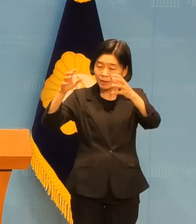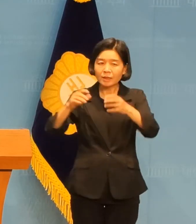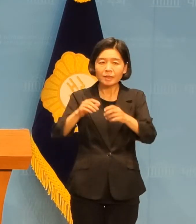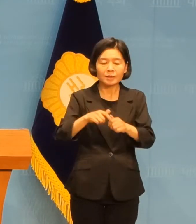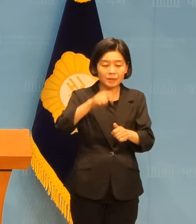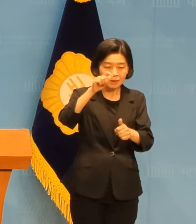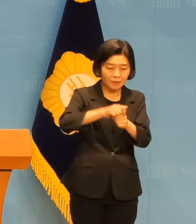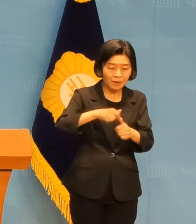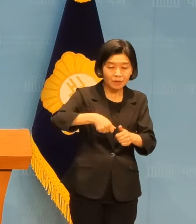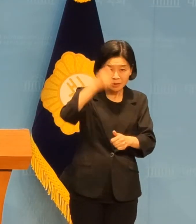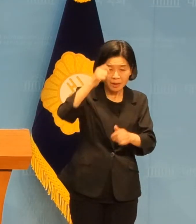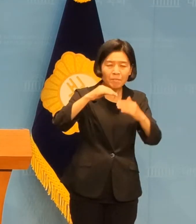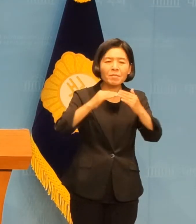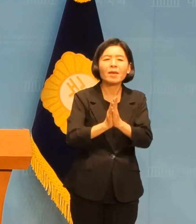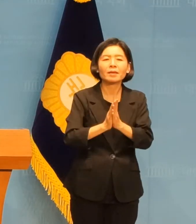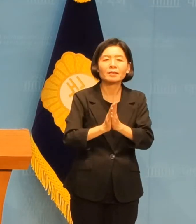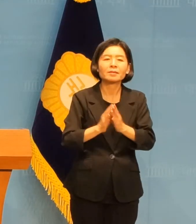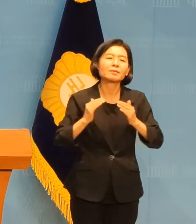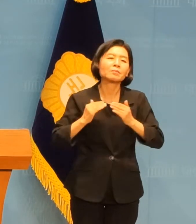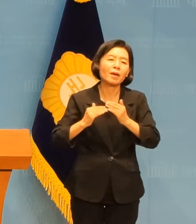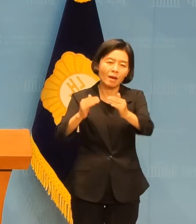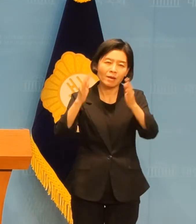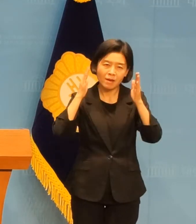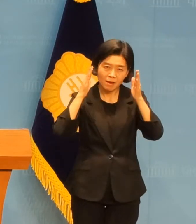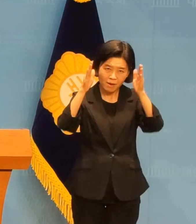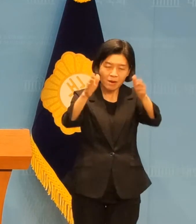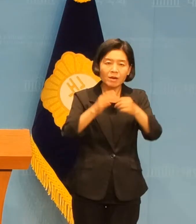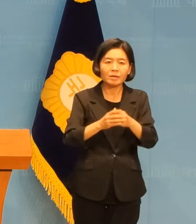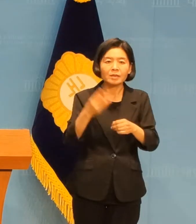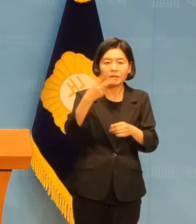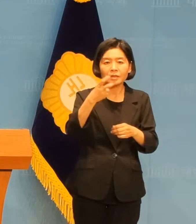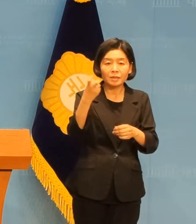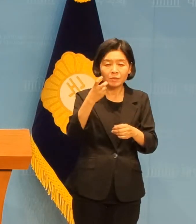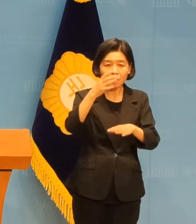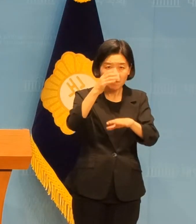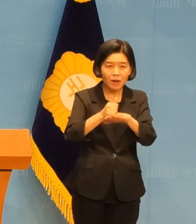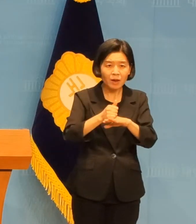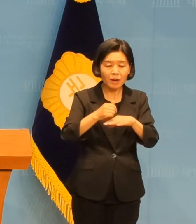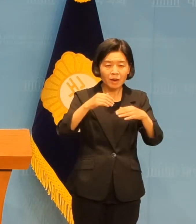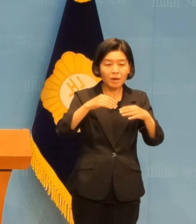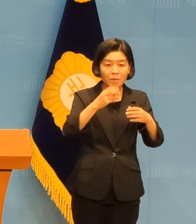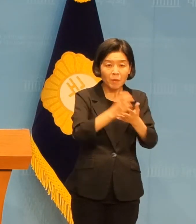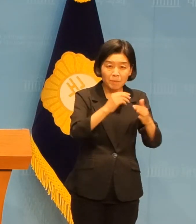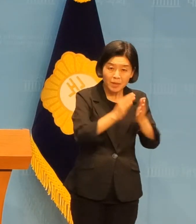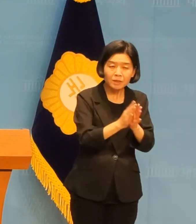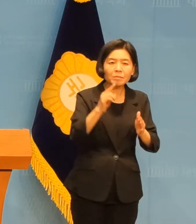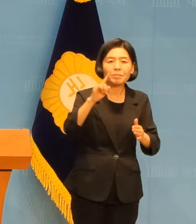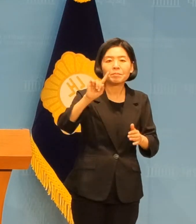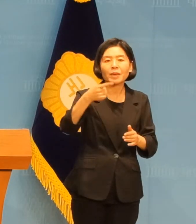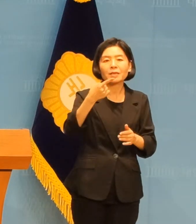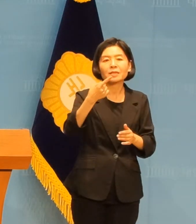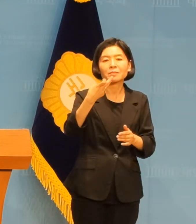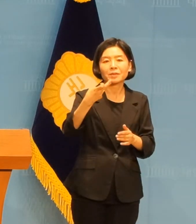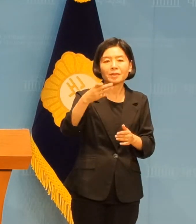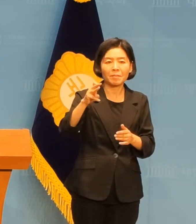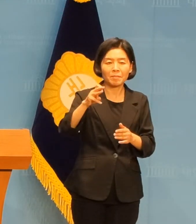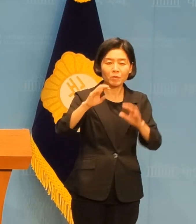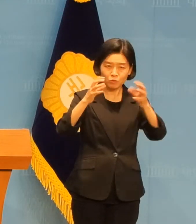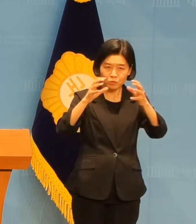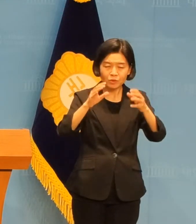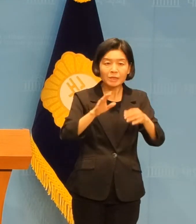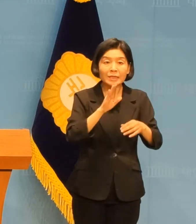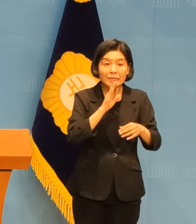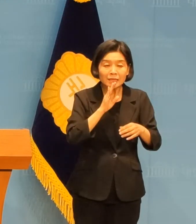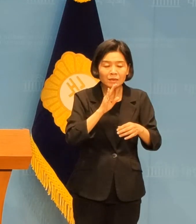2024년 말 기준으로 사형제를 완전히 폐지한 국가는 113개국에 이르며 실질적 폐지국까지